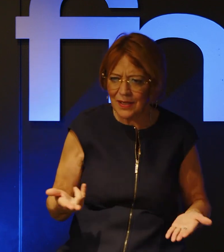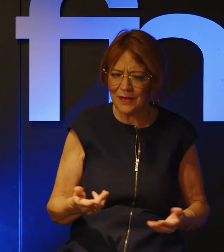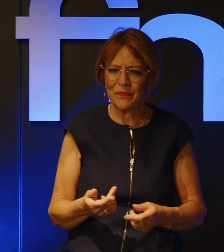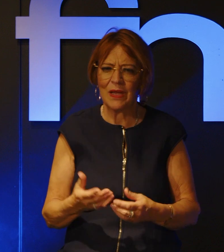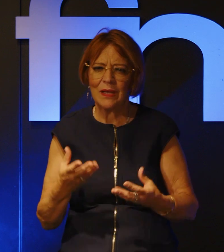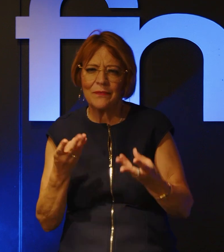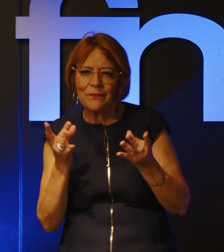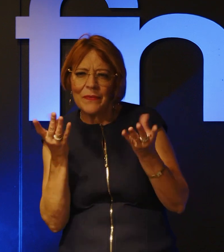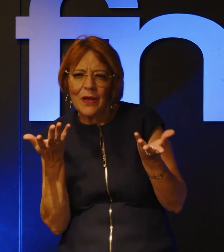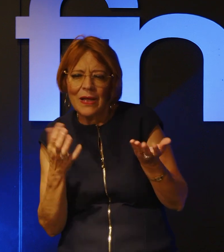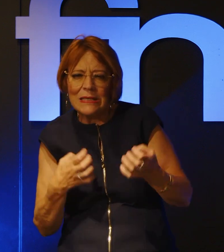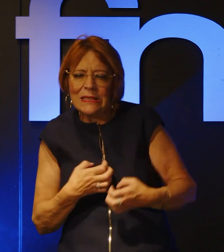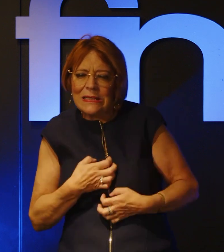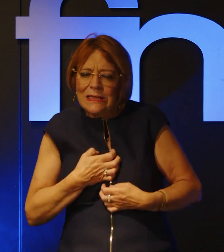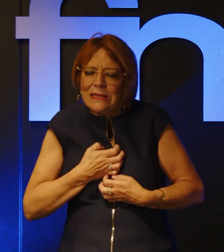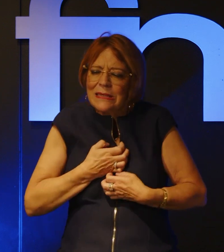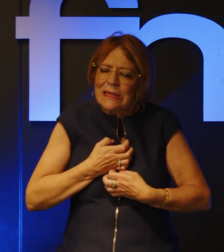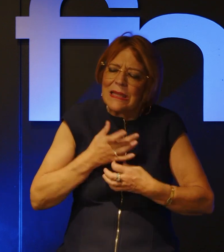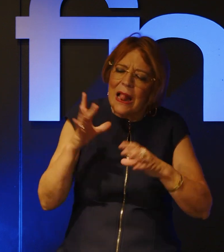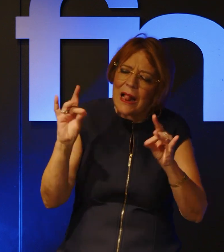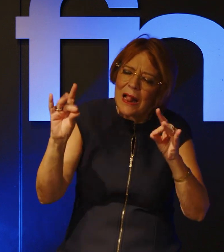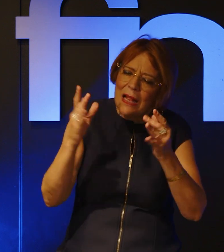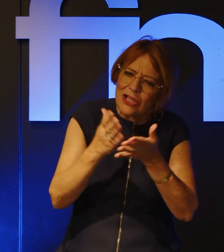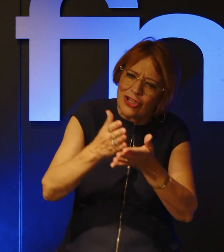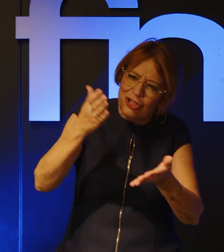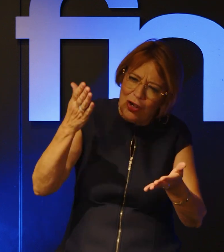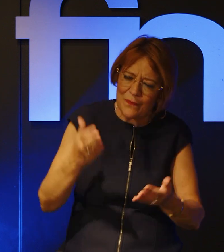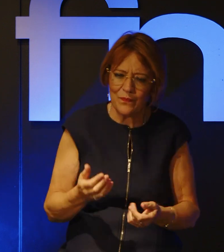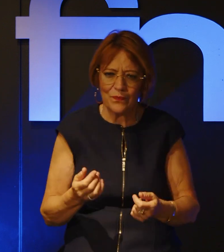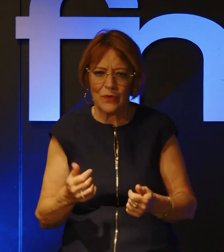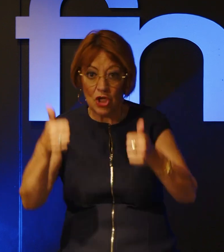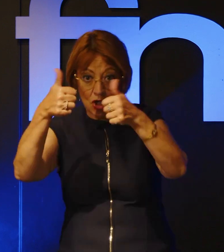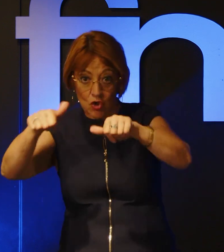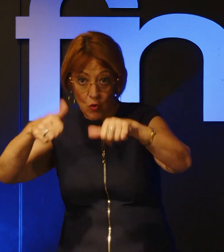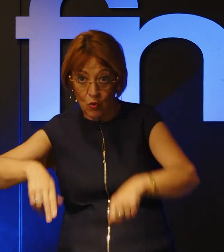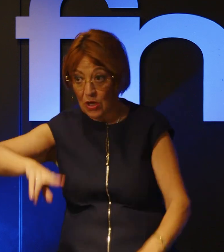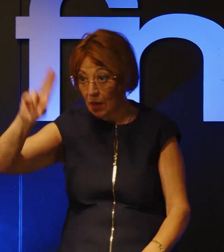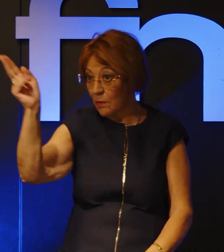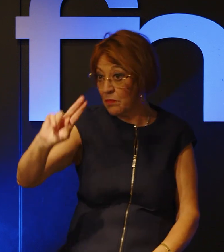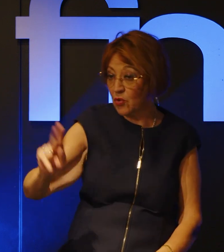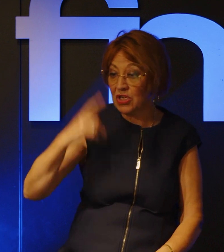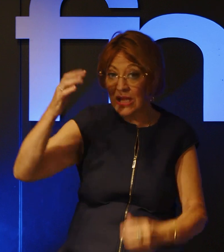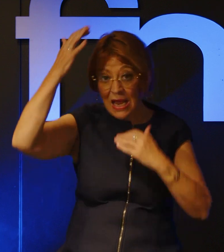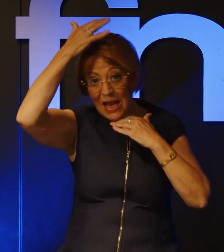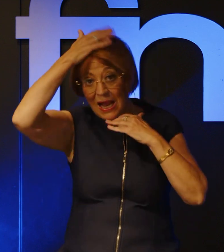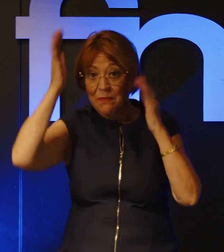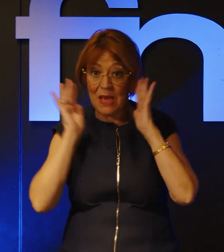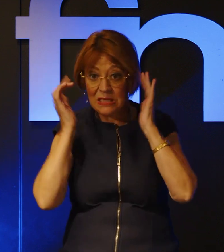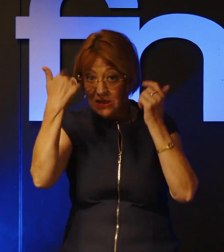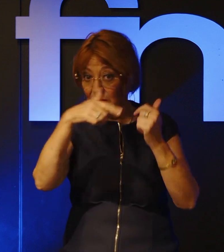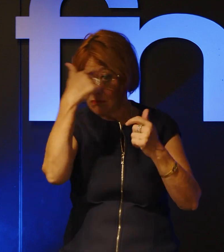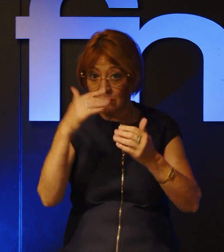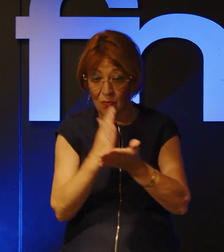sensorialidade quer dizer é é aliás as culturas ou mesmo as pinturas tem uma cabeça e depois são os tr